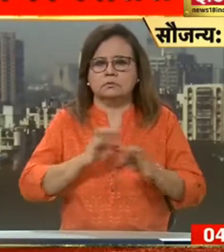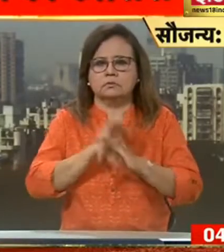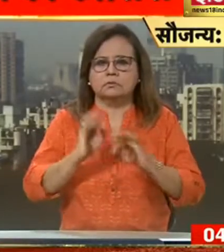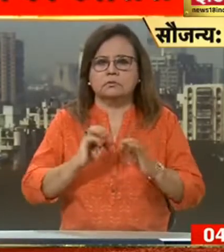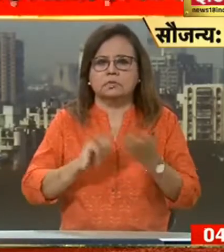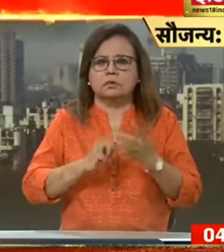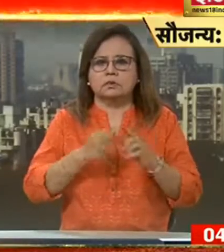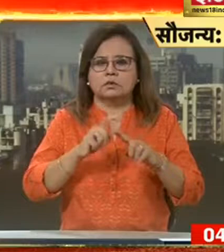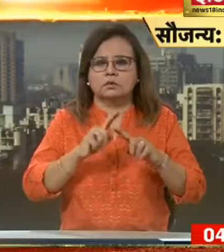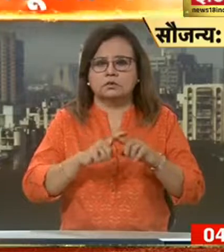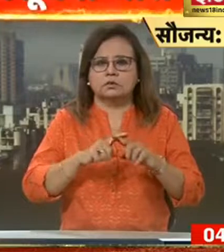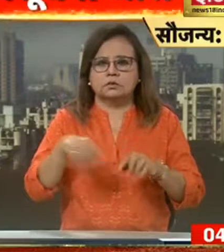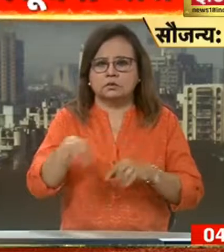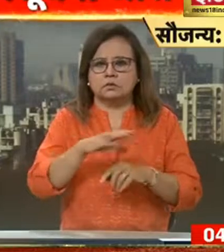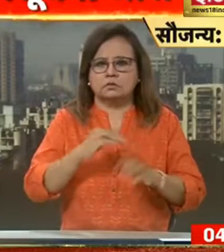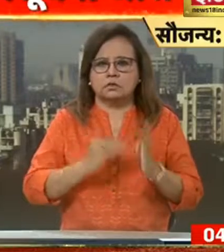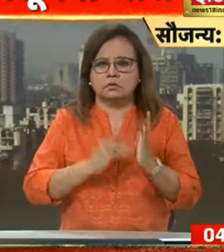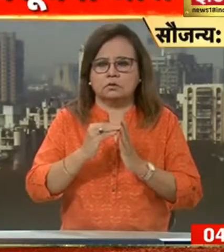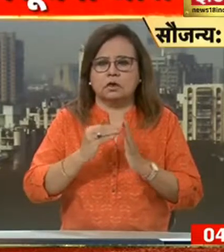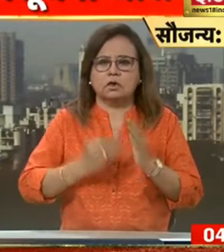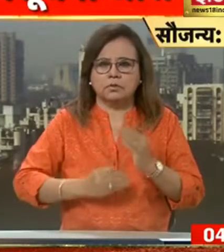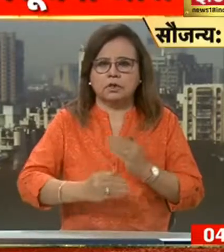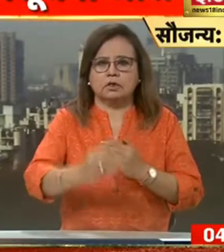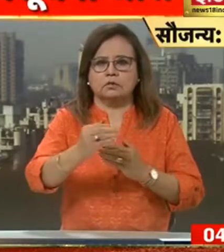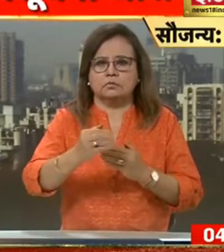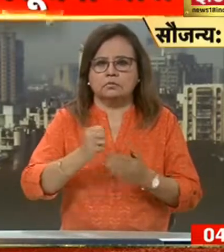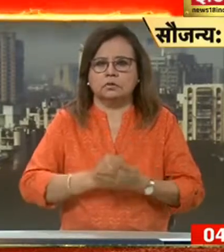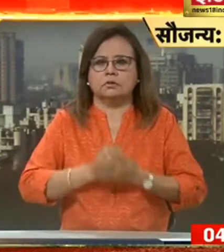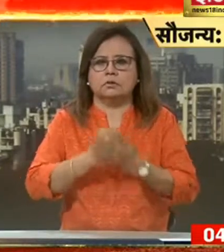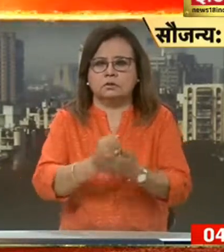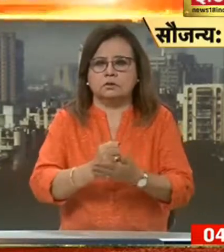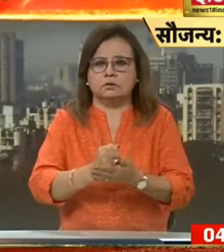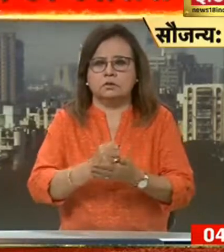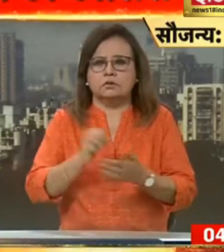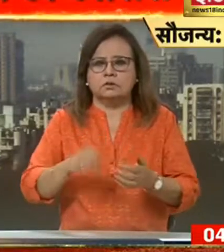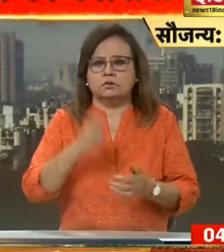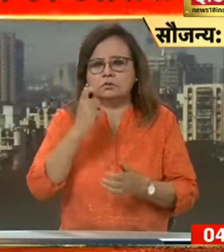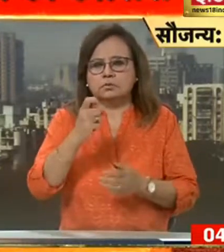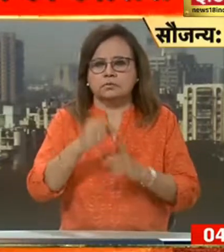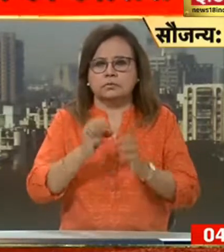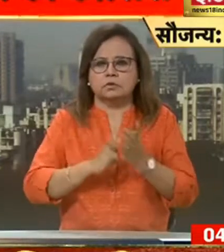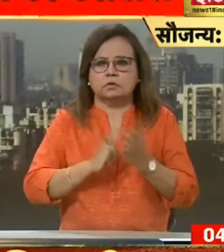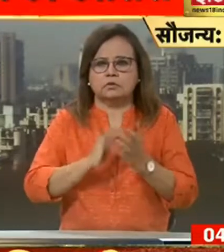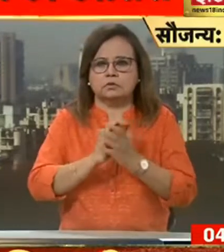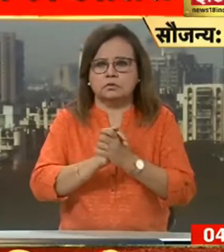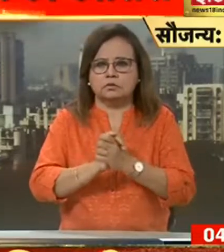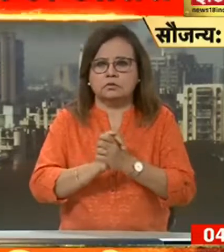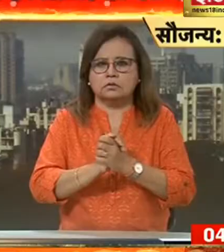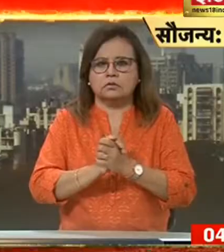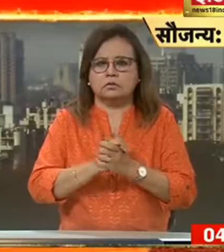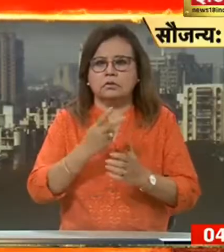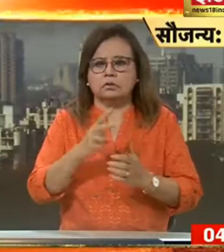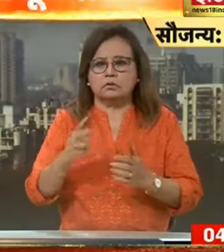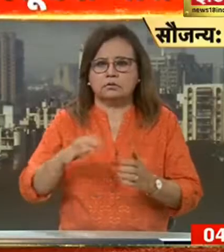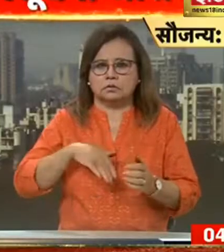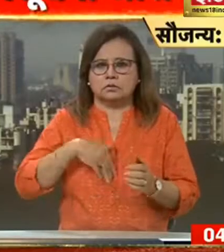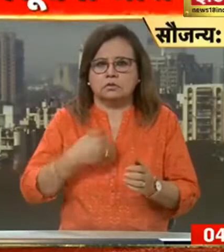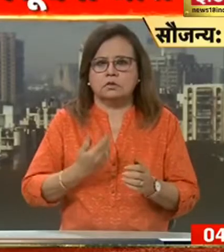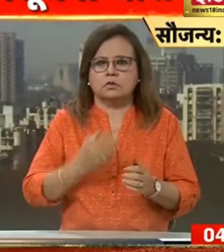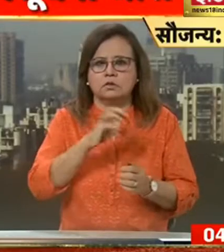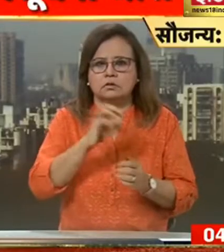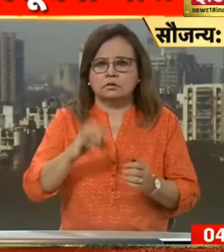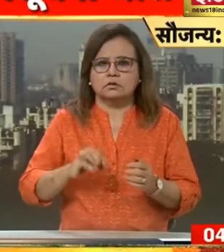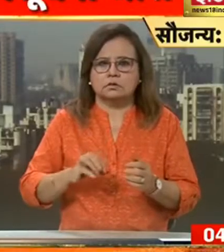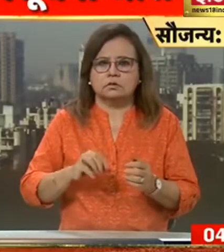अर्थव्यवस्था में टेक्सटाइल क्षेत्र के विकास को आगे बढ़ाने में मदद पीएम मित्र को विभिन्न अशोक